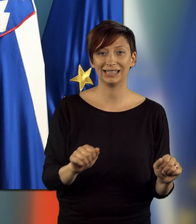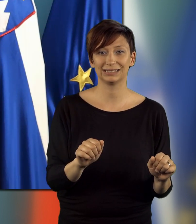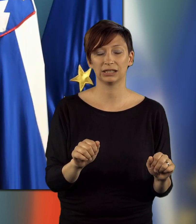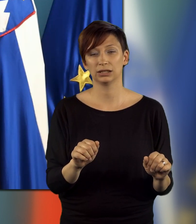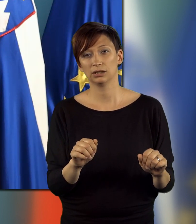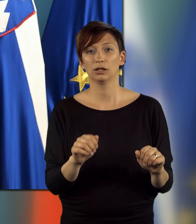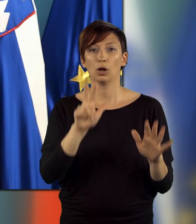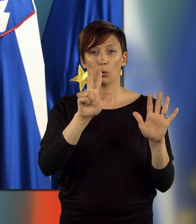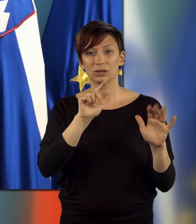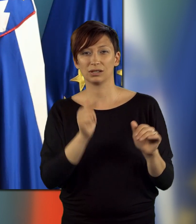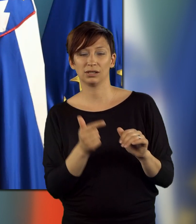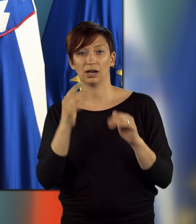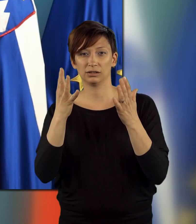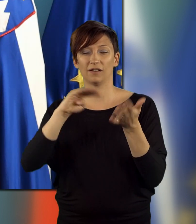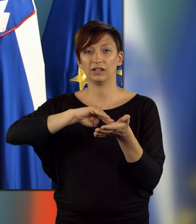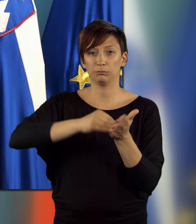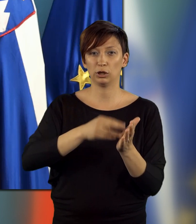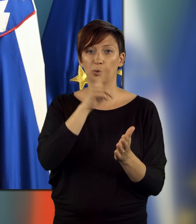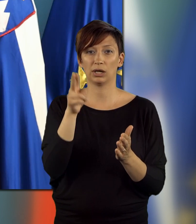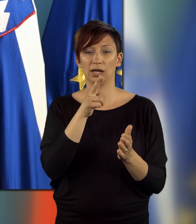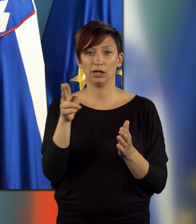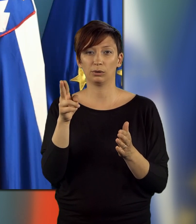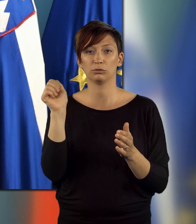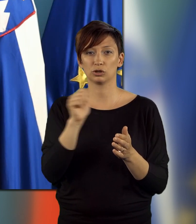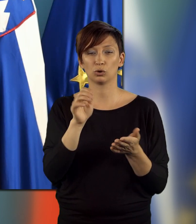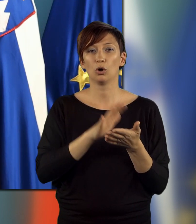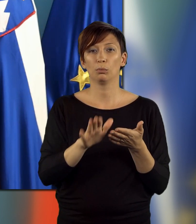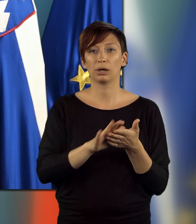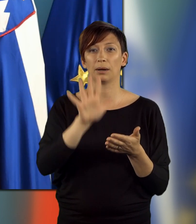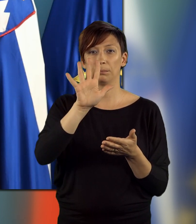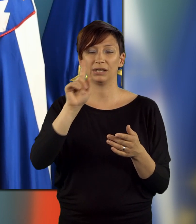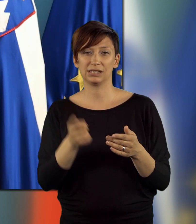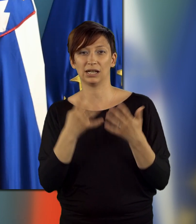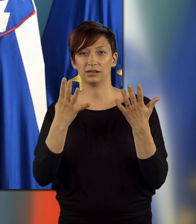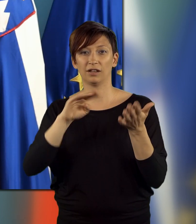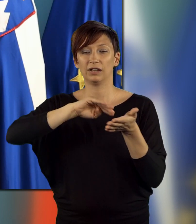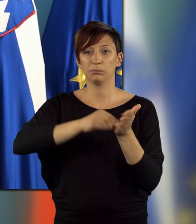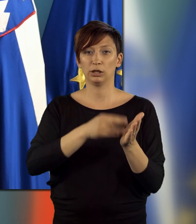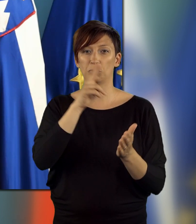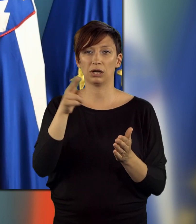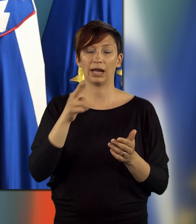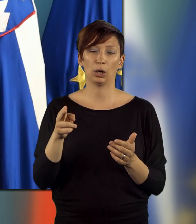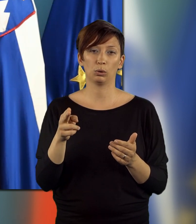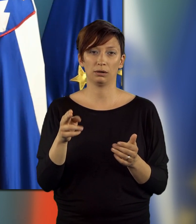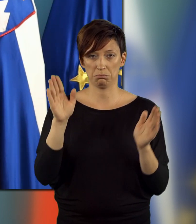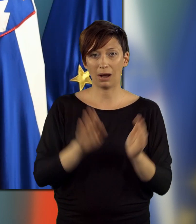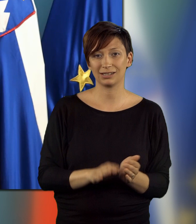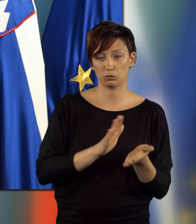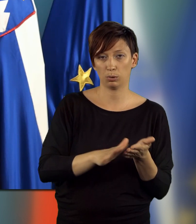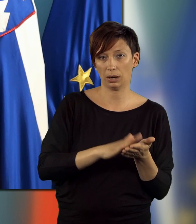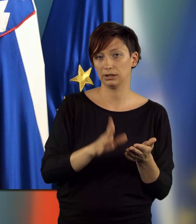od 8,9 milijona evrov je bilo za to porabljenih 5,9 milijona evrov.